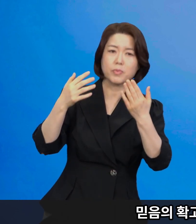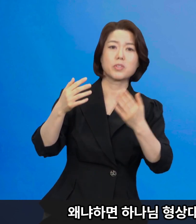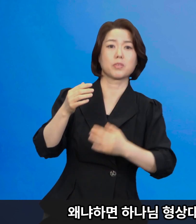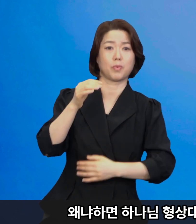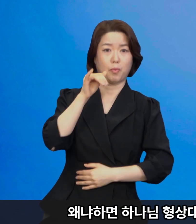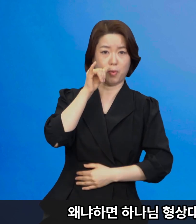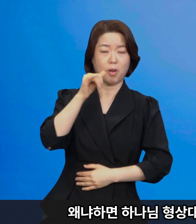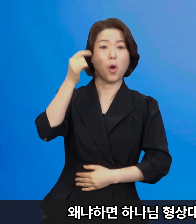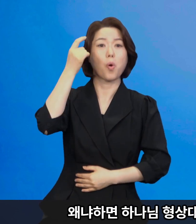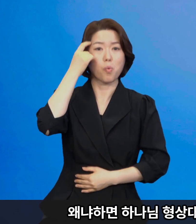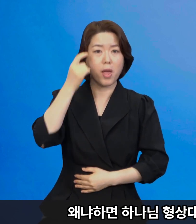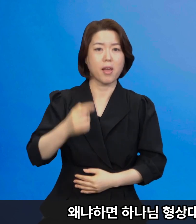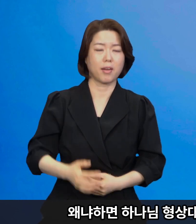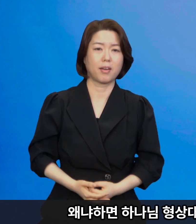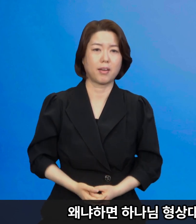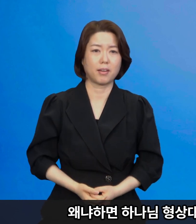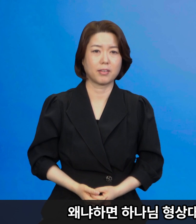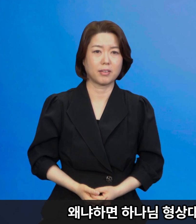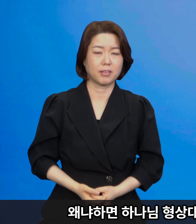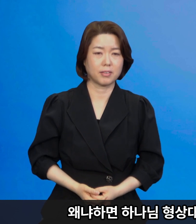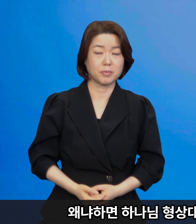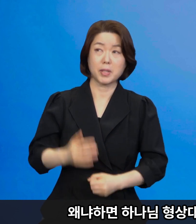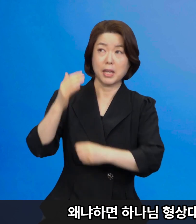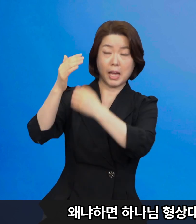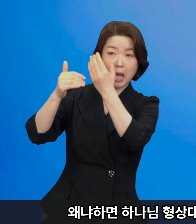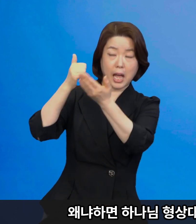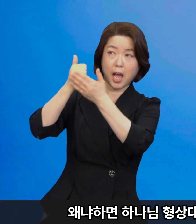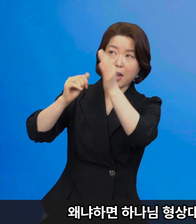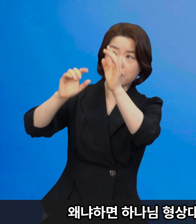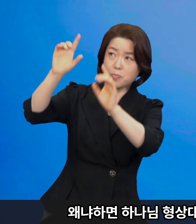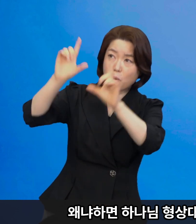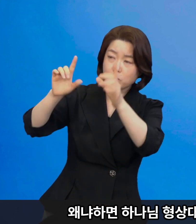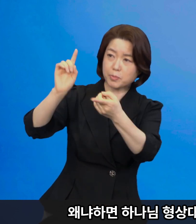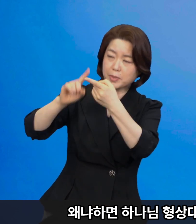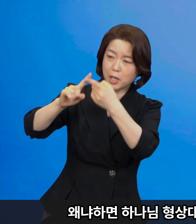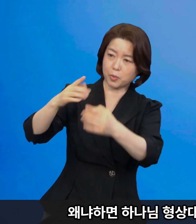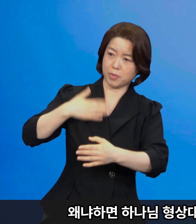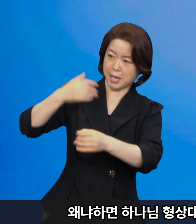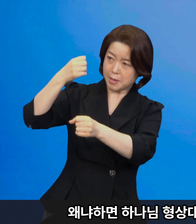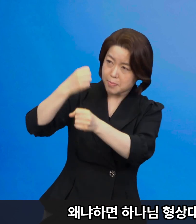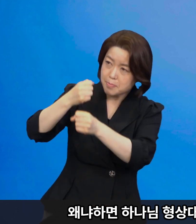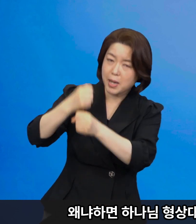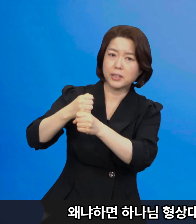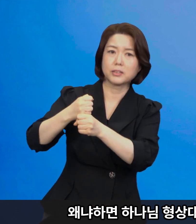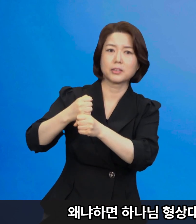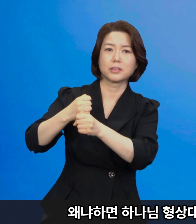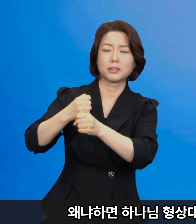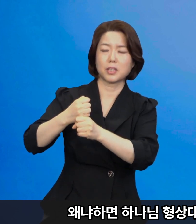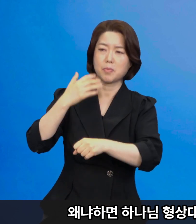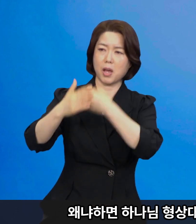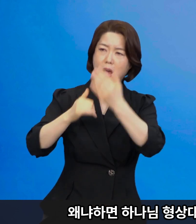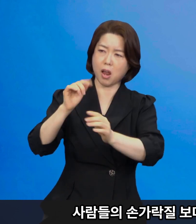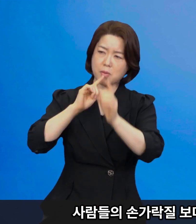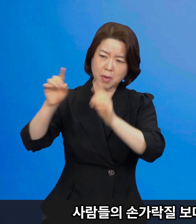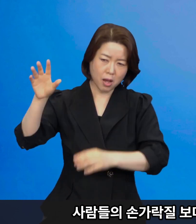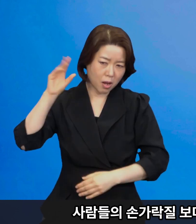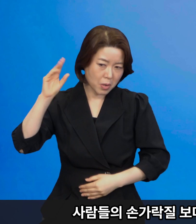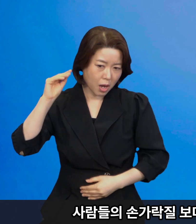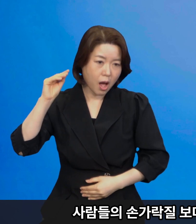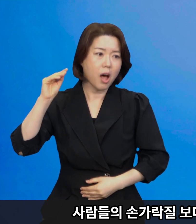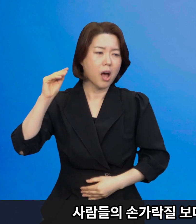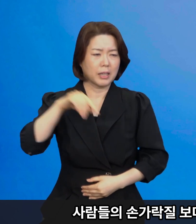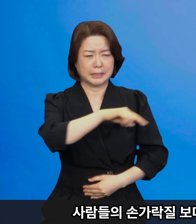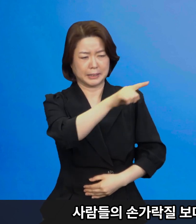있었습니다. 왜냐하면 하나님 형상대로 지음받은 하나님의 말씀이